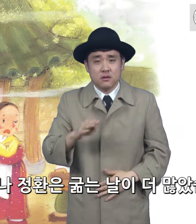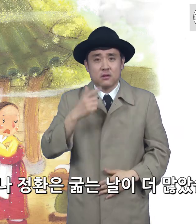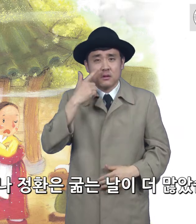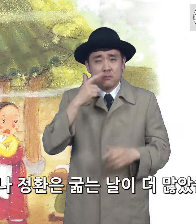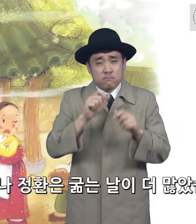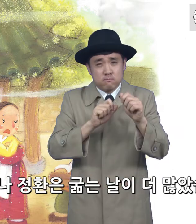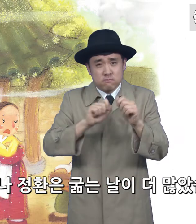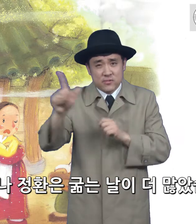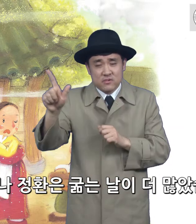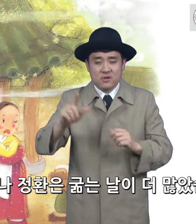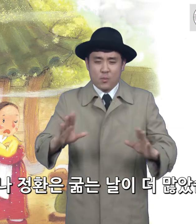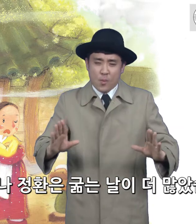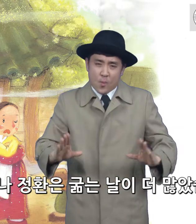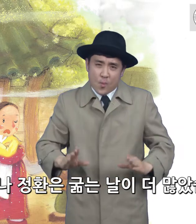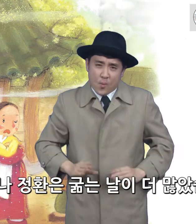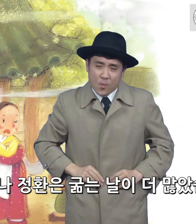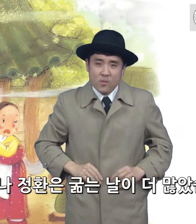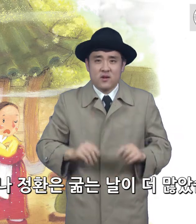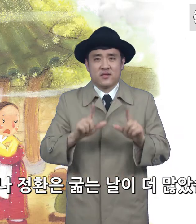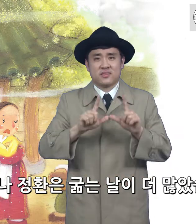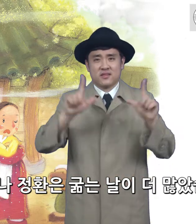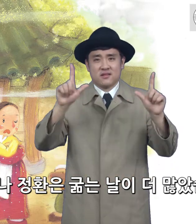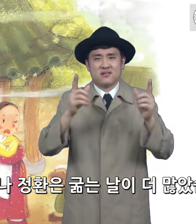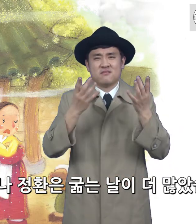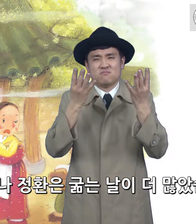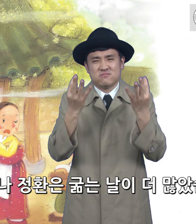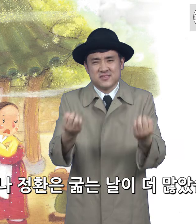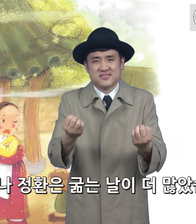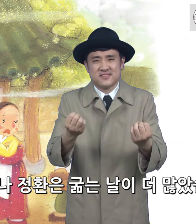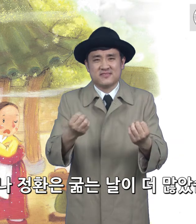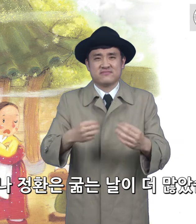그러나 정한은 굶는 날이 더 많았습니다.